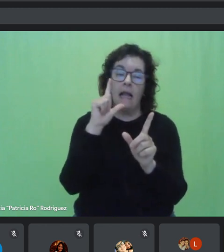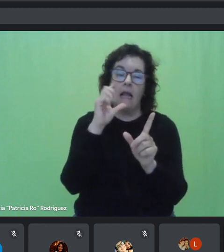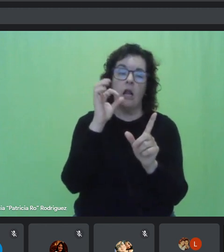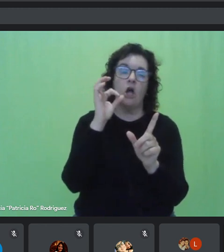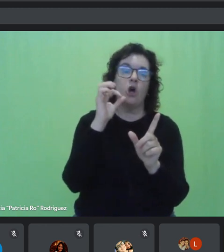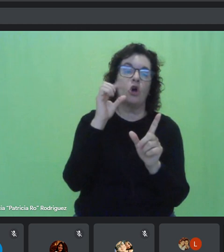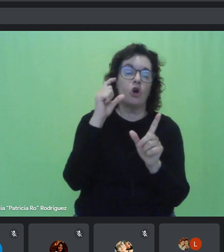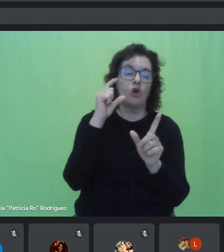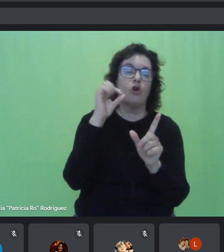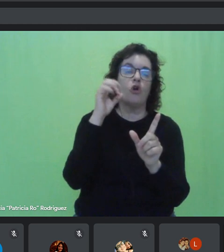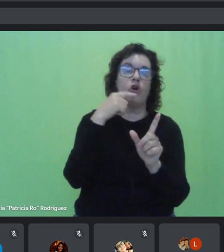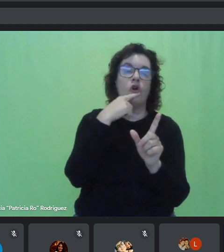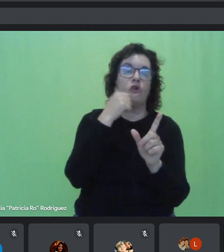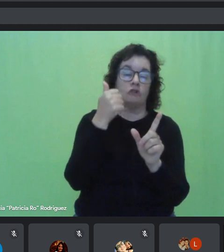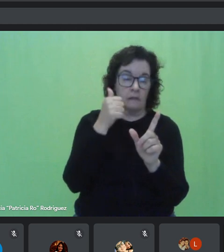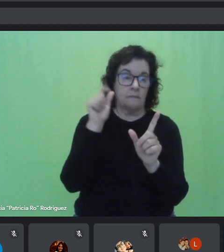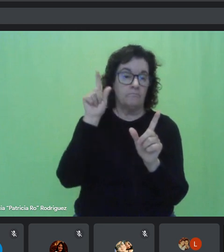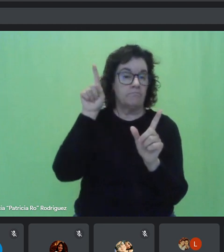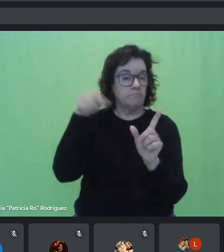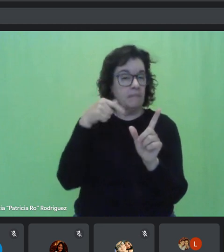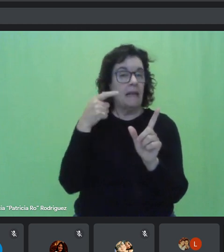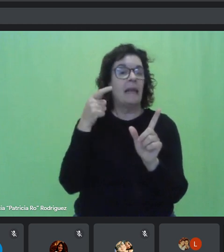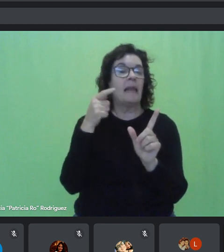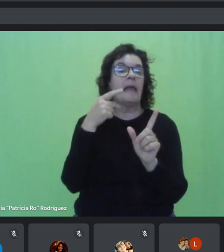ahí? Steering.